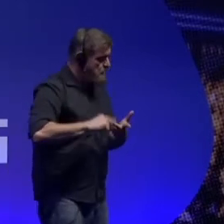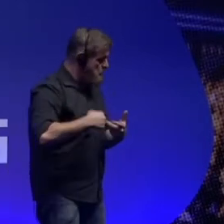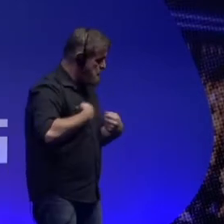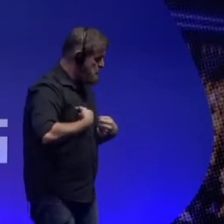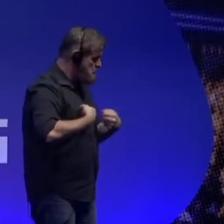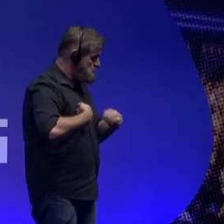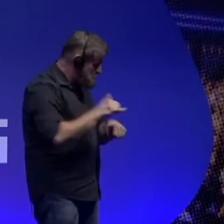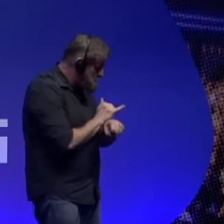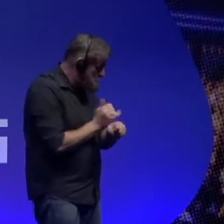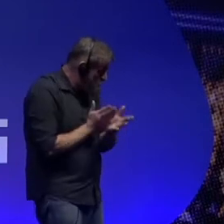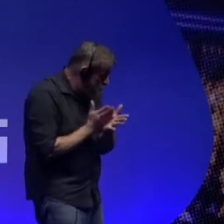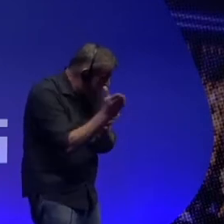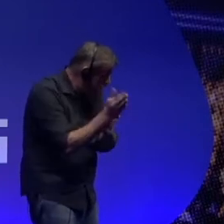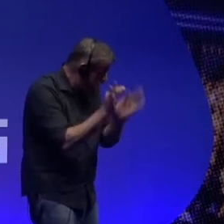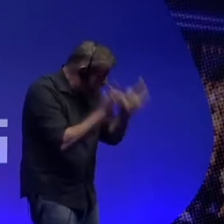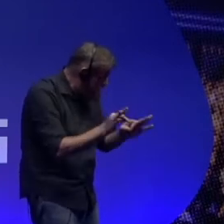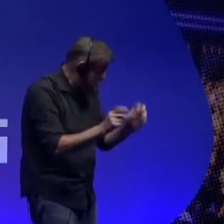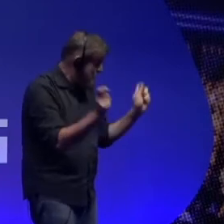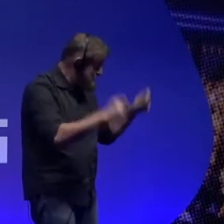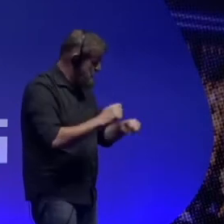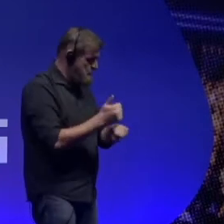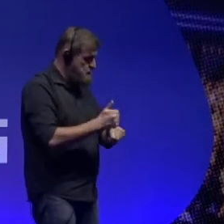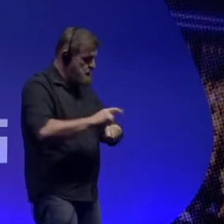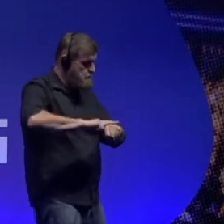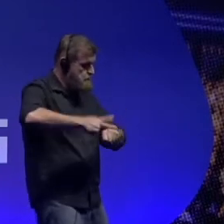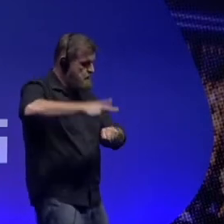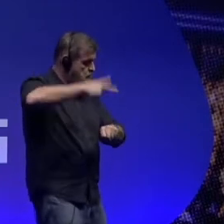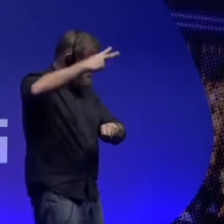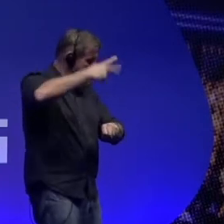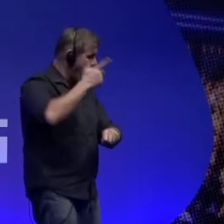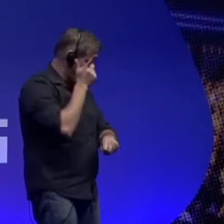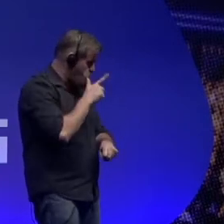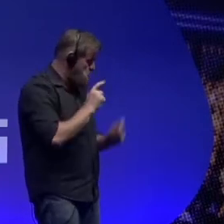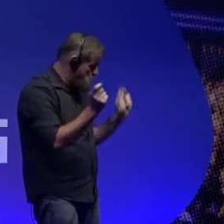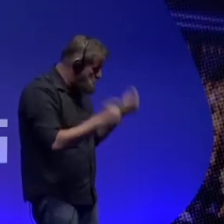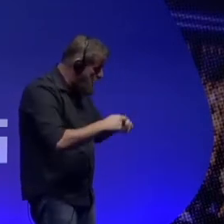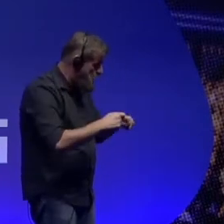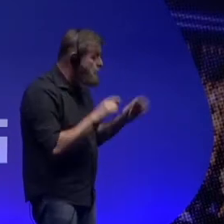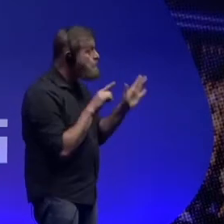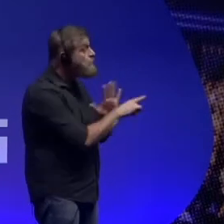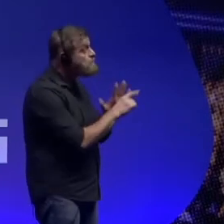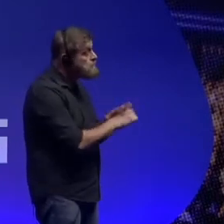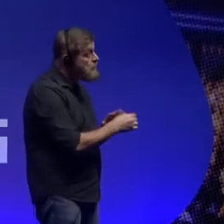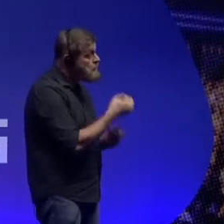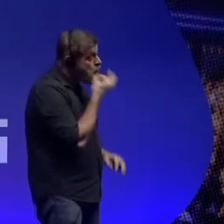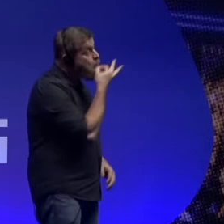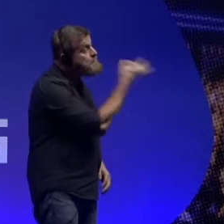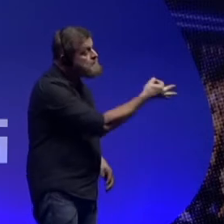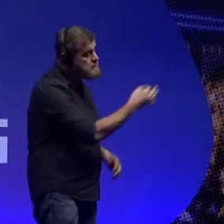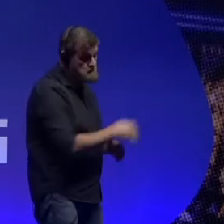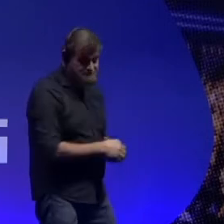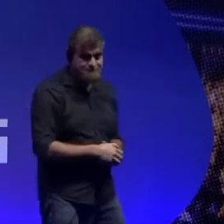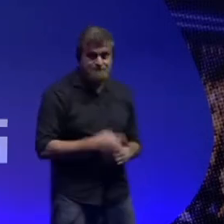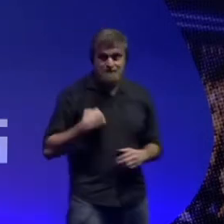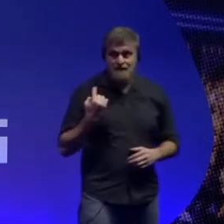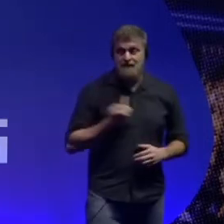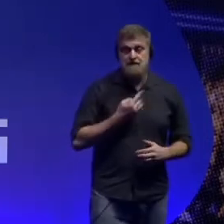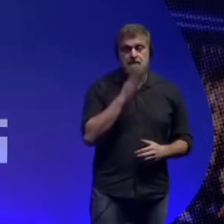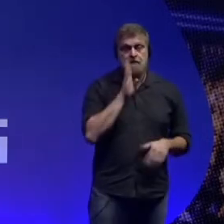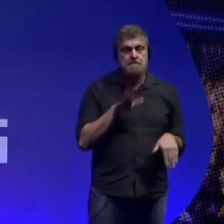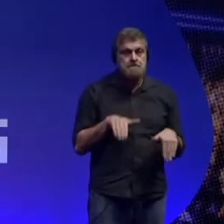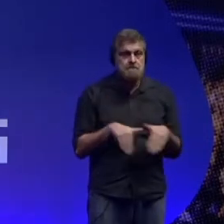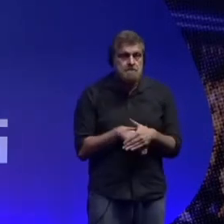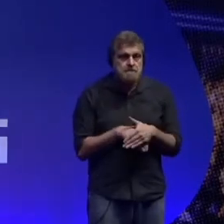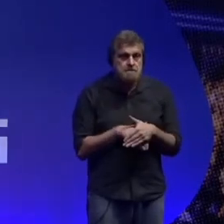certo para ser promovida? Eu vou chegar lá? O que você acha? A gente não pode ser